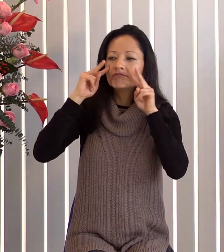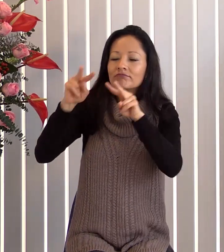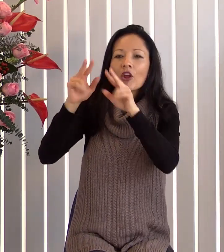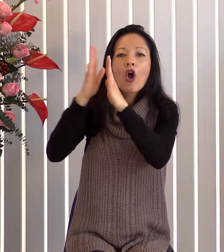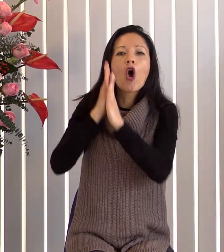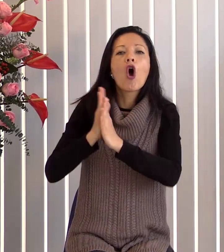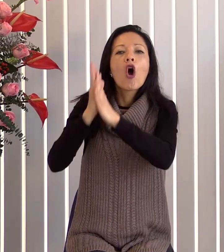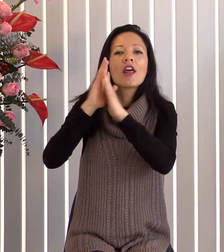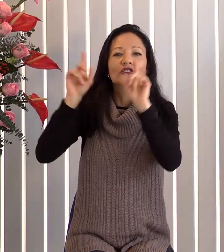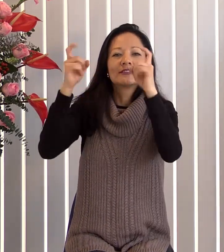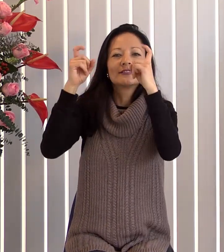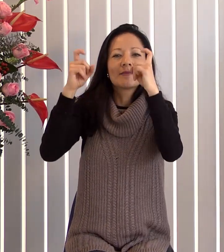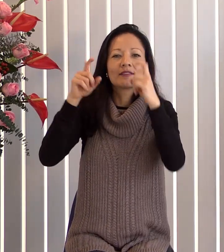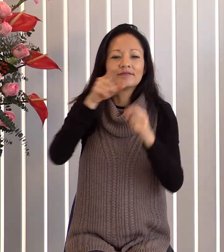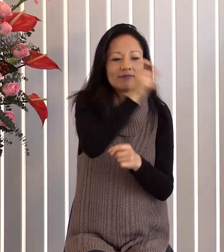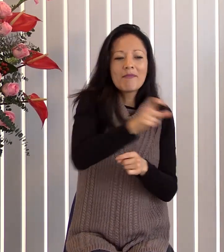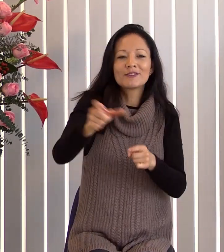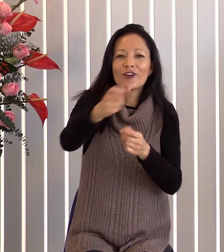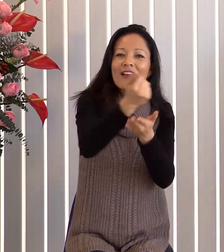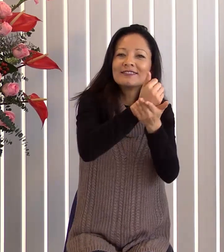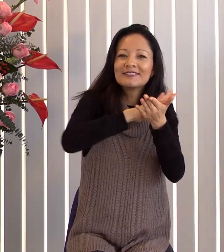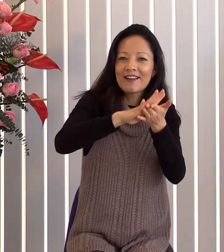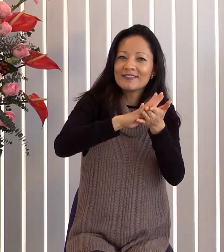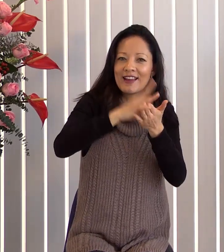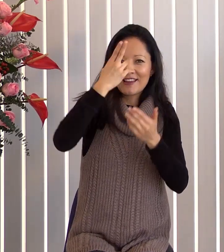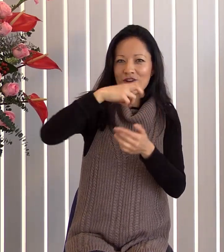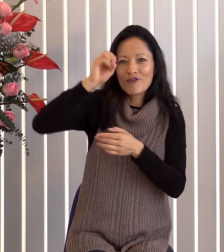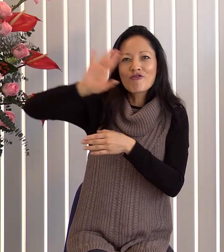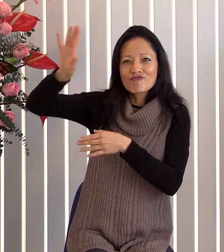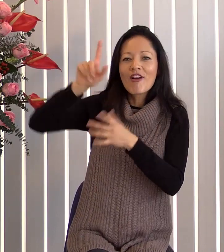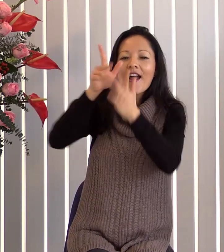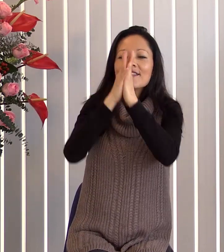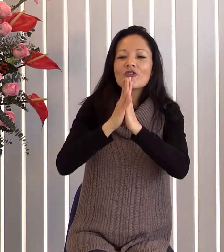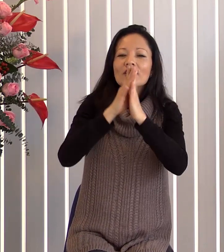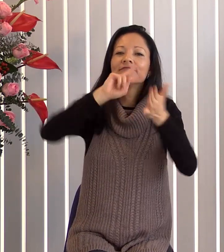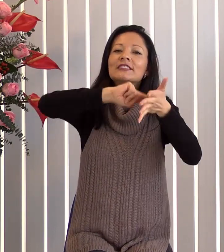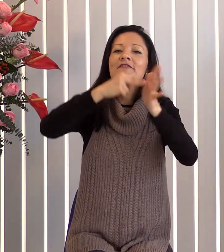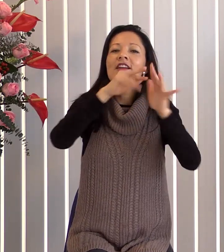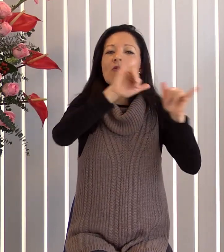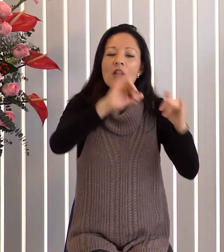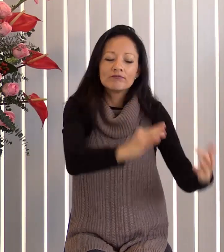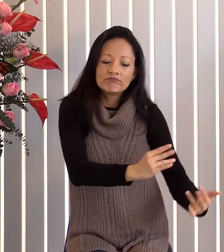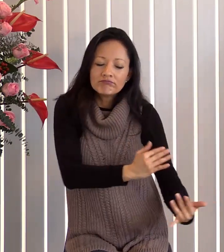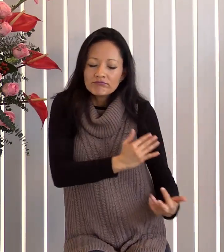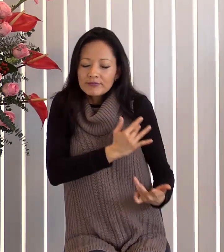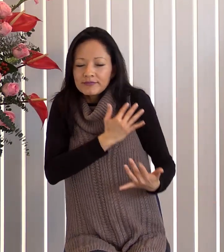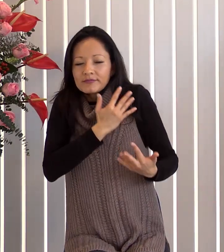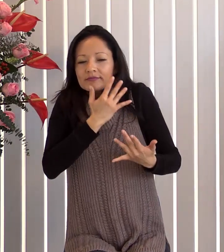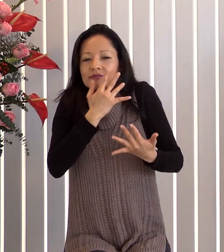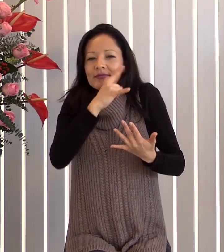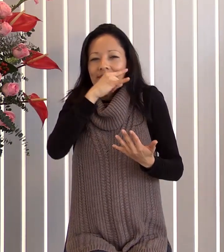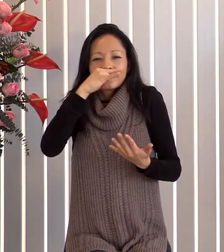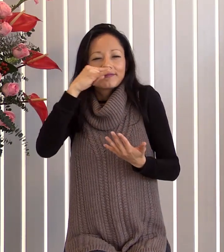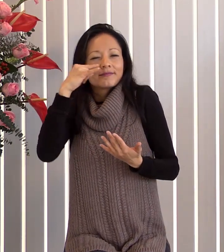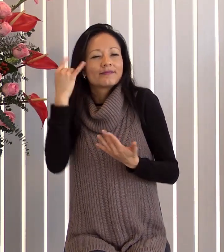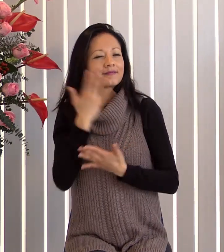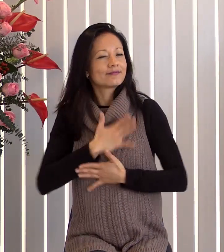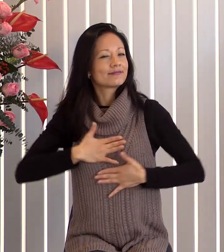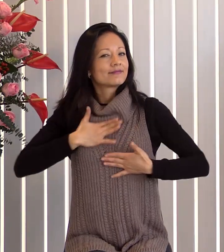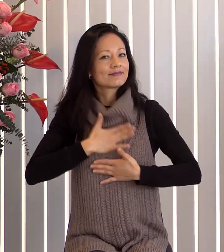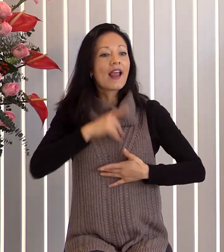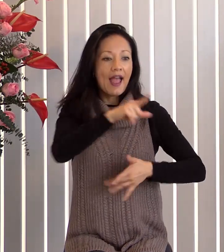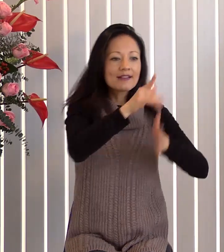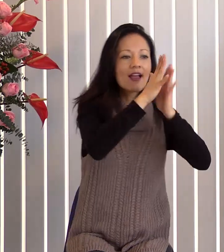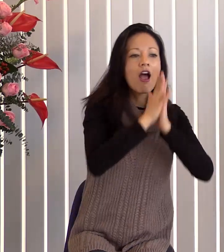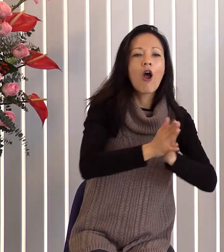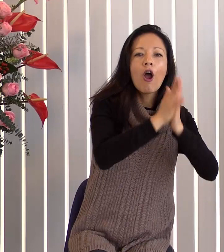los santos para Dios son incienso, olor fragante. O sea, la oración es el deleite en que el Hijo